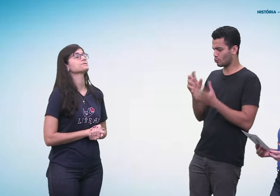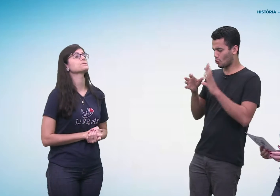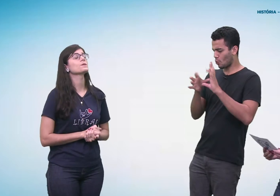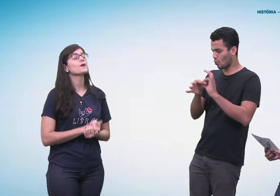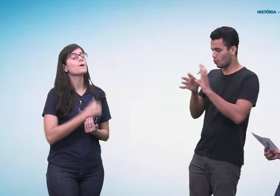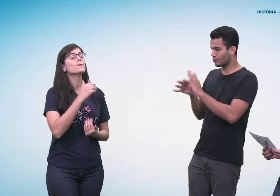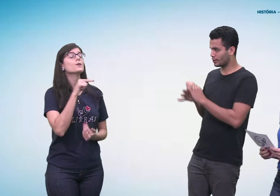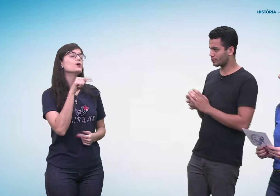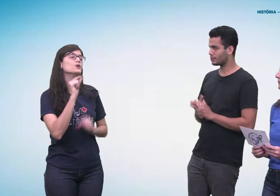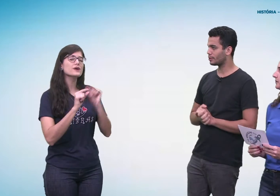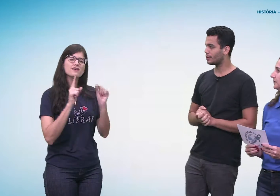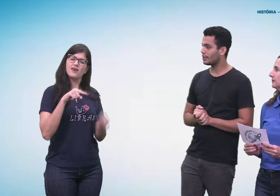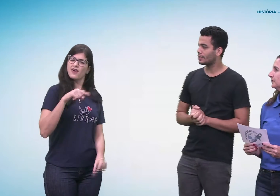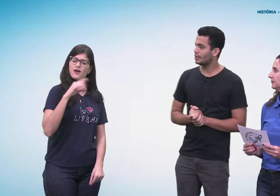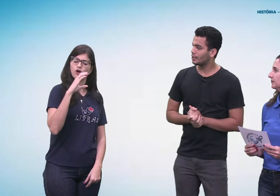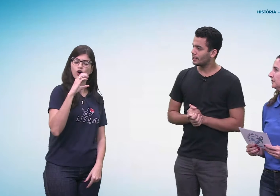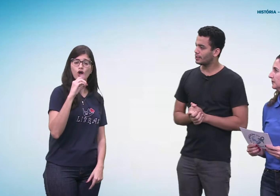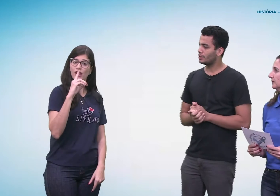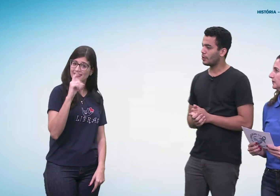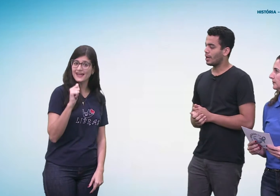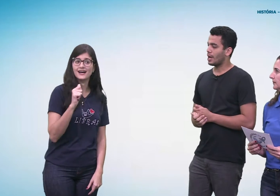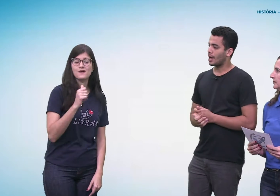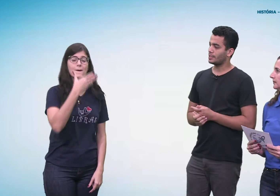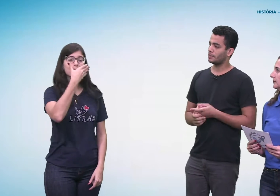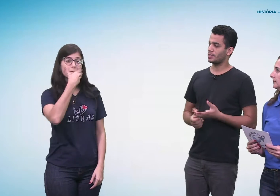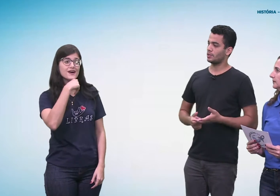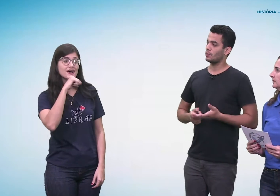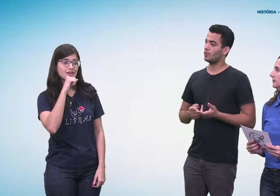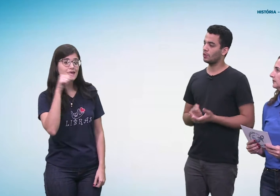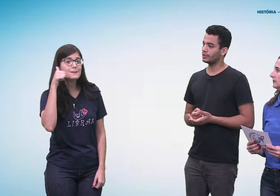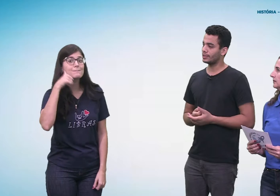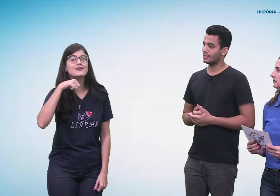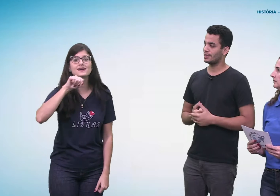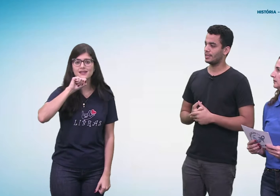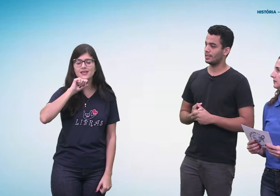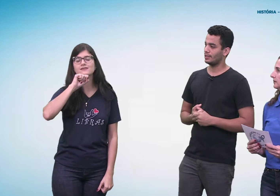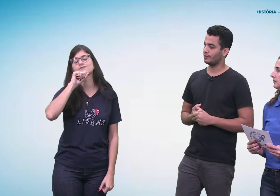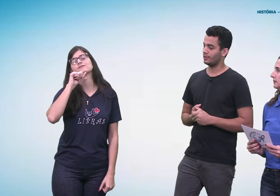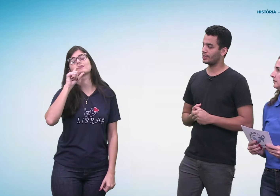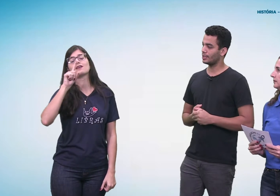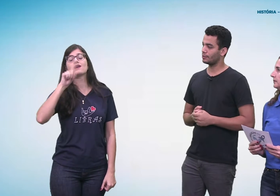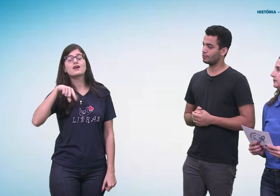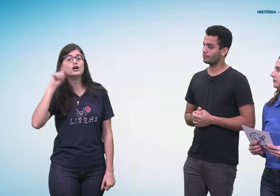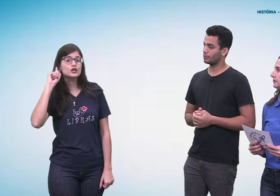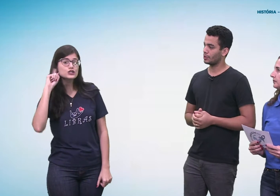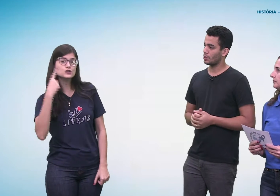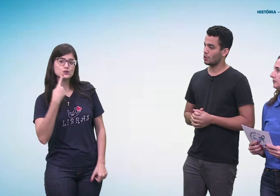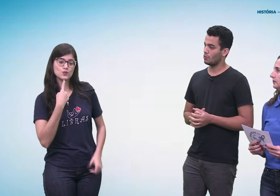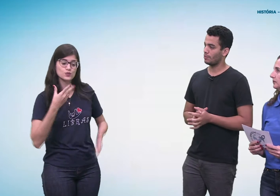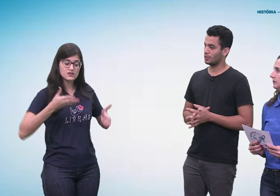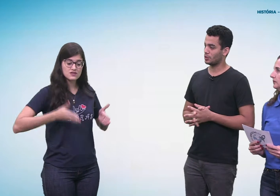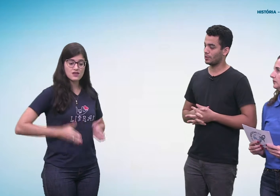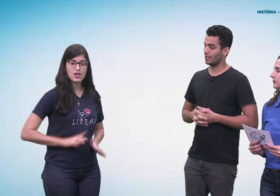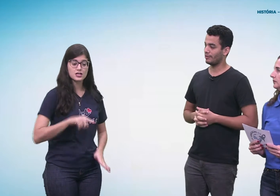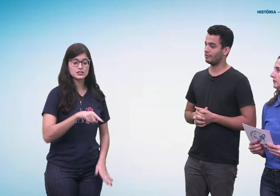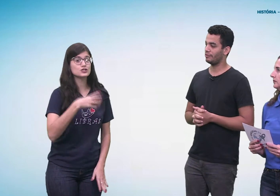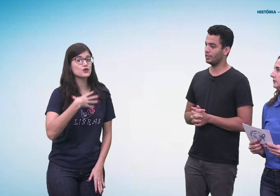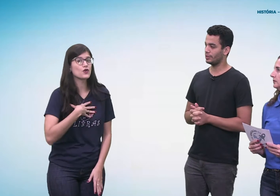ouve falar muito. A expressão CODA significa uma pessoa que é filho